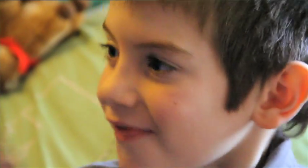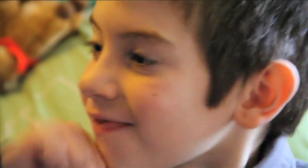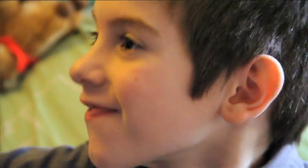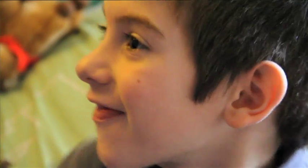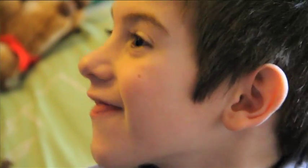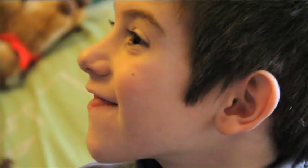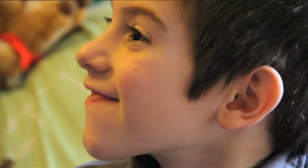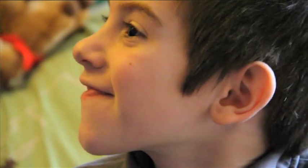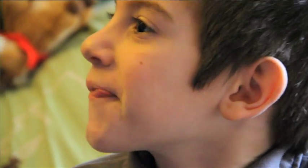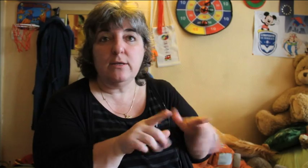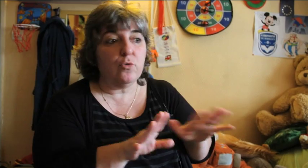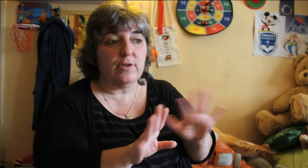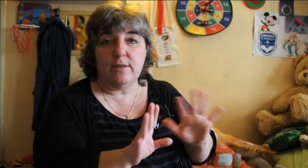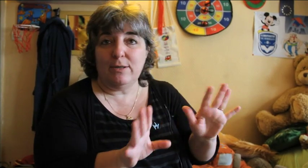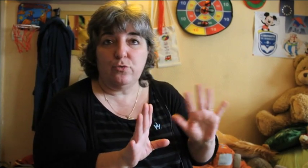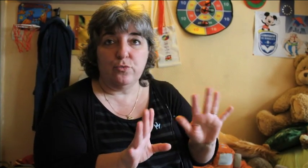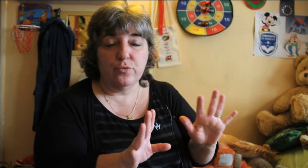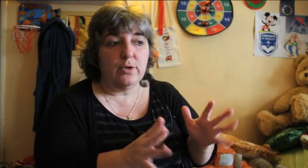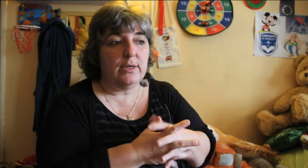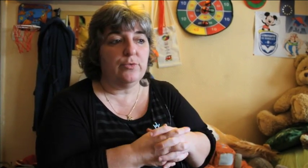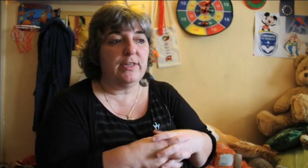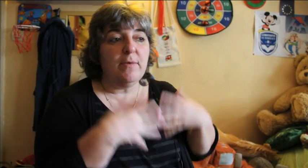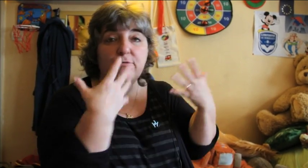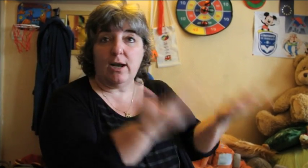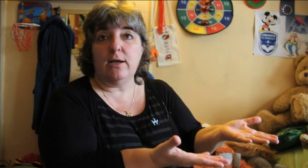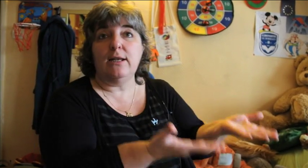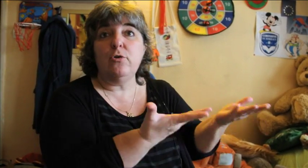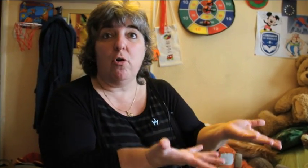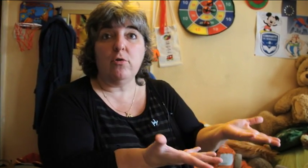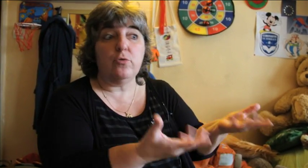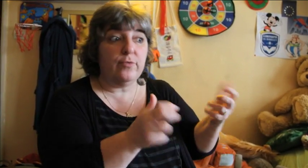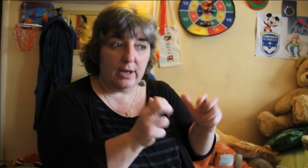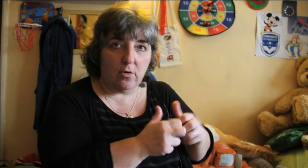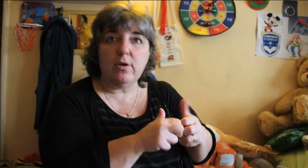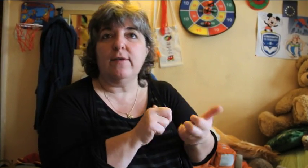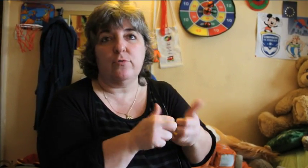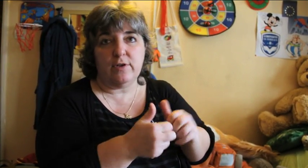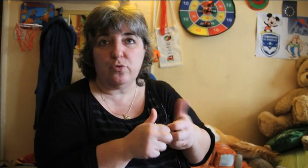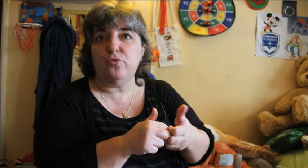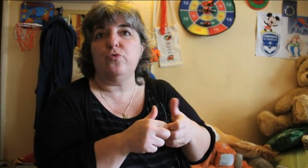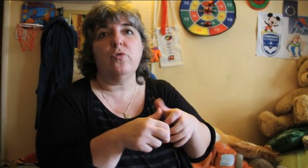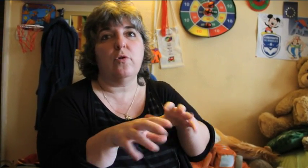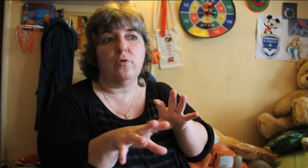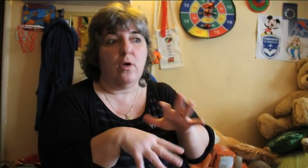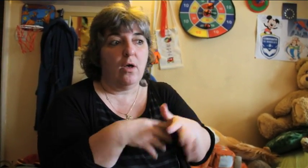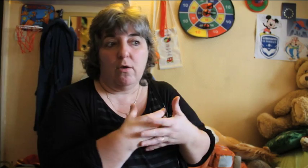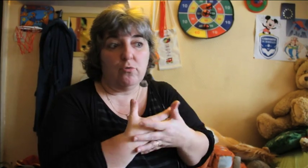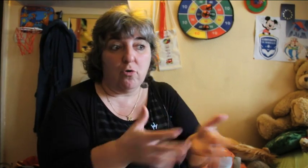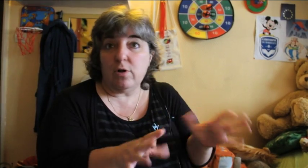Donc, on a découvert la langue des signes qu'on ne connaissait pas du tout. Et on s'est dit, bah voilà, il a une langue, une vraie langue, avec une vraie structure, une langue